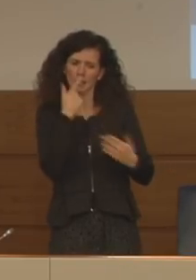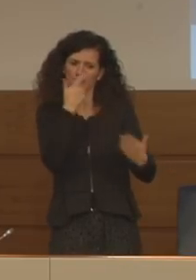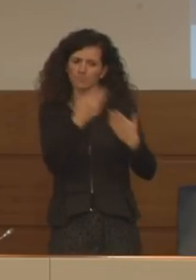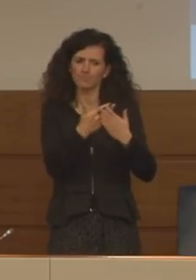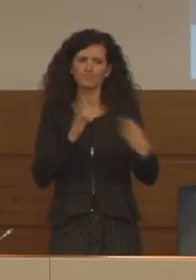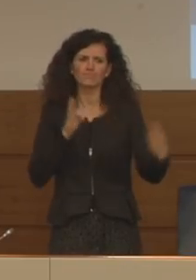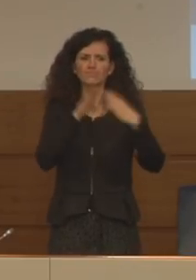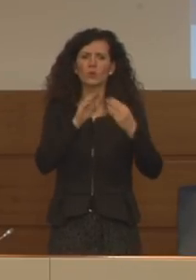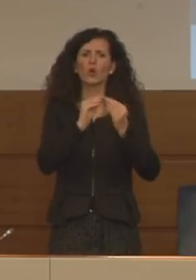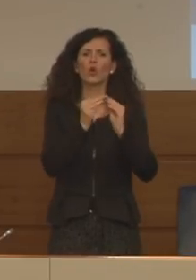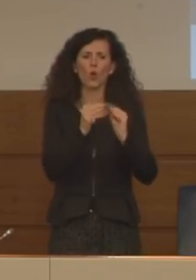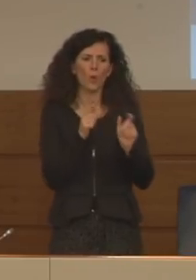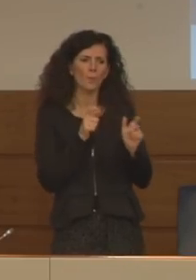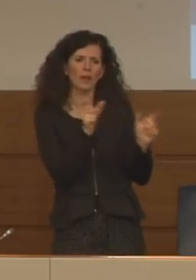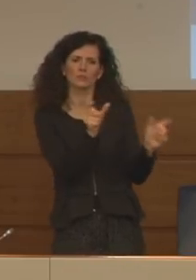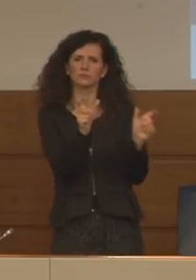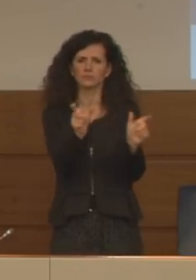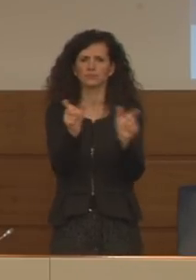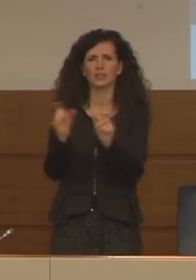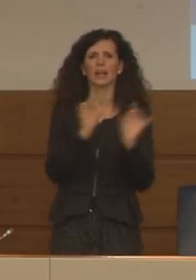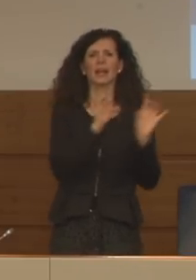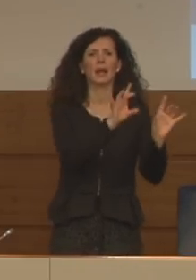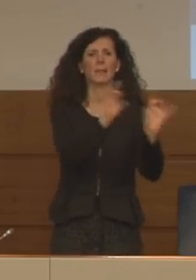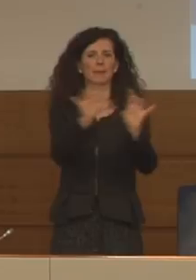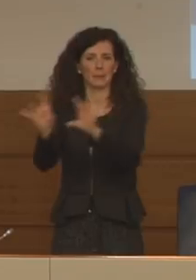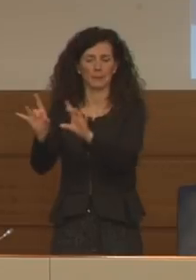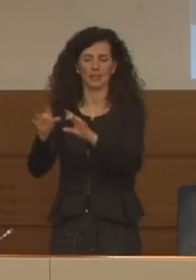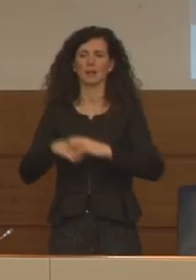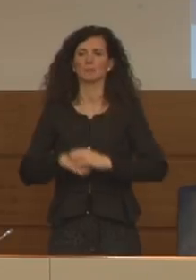sul contenimento del dl andamento epidemico